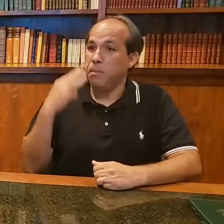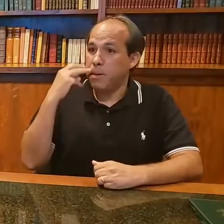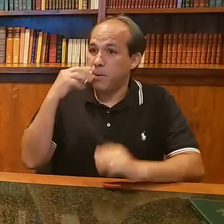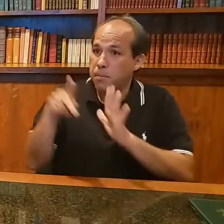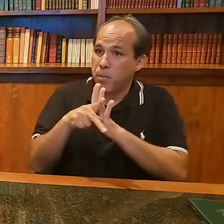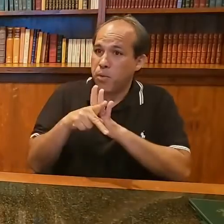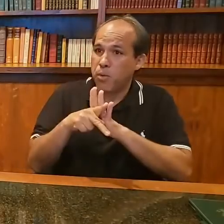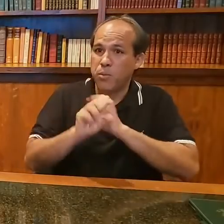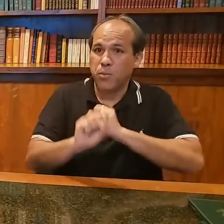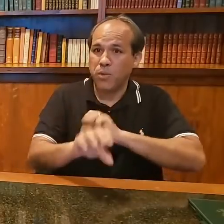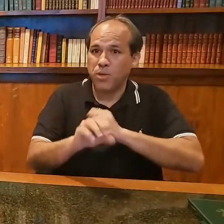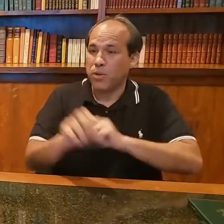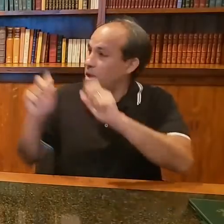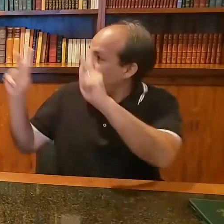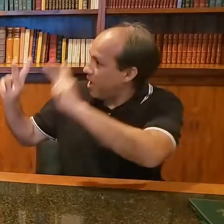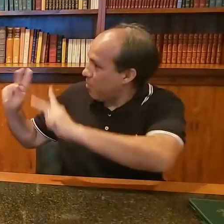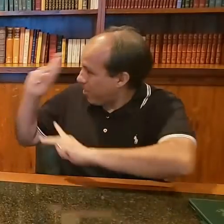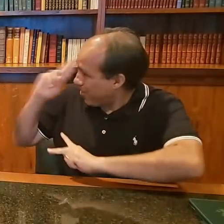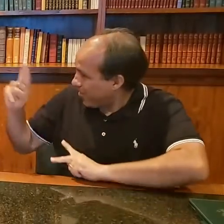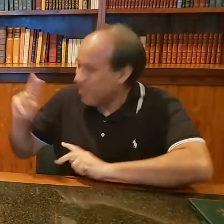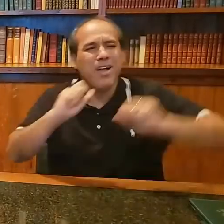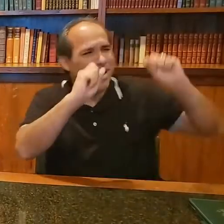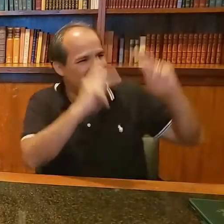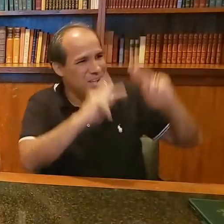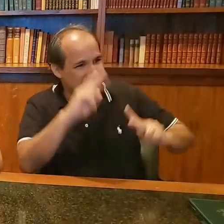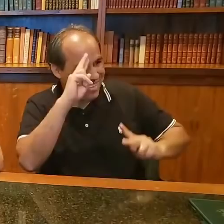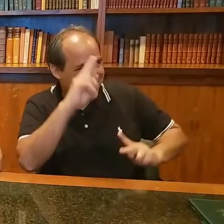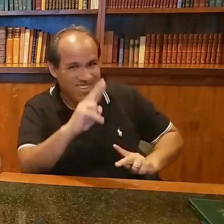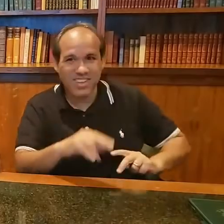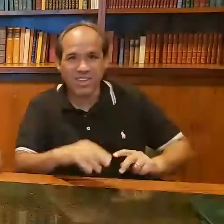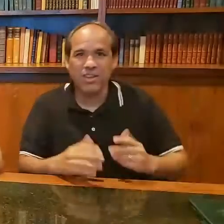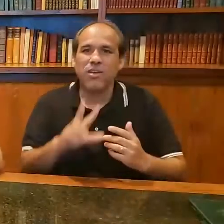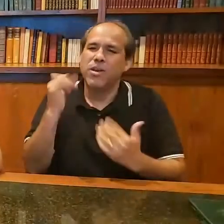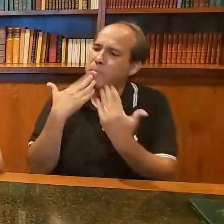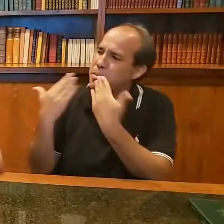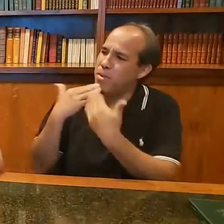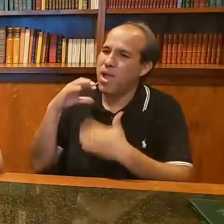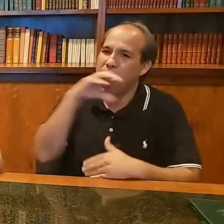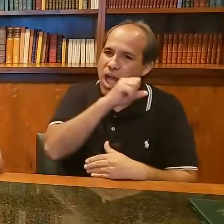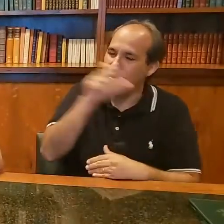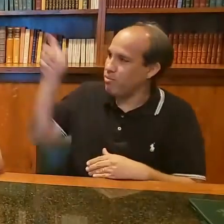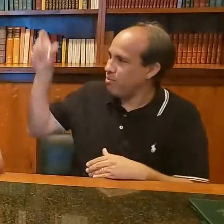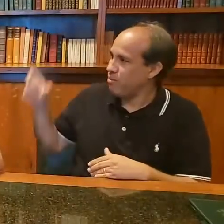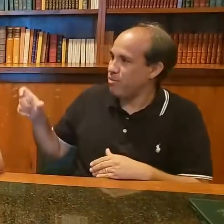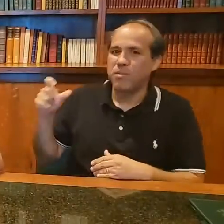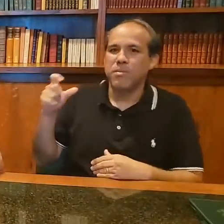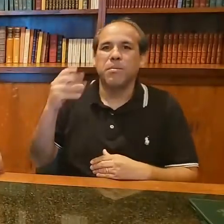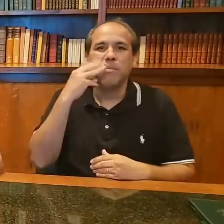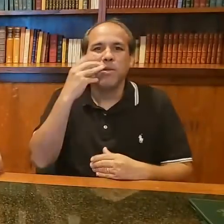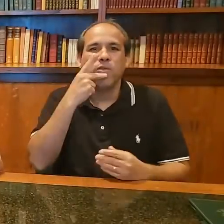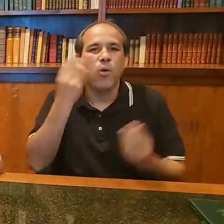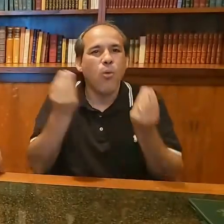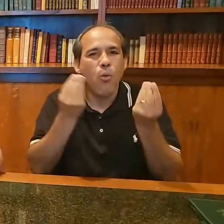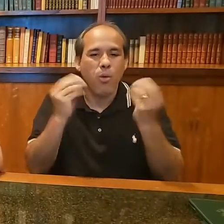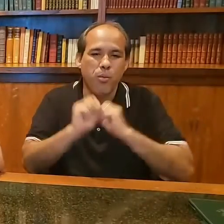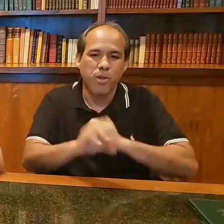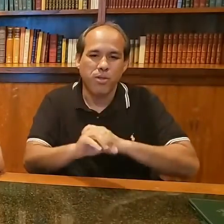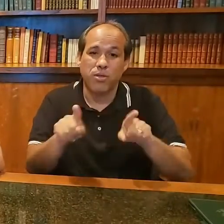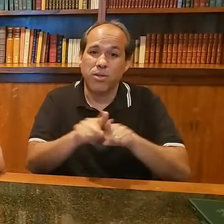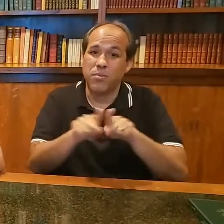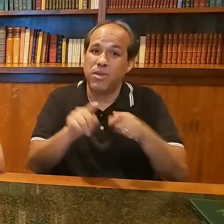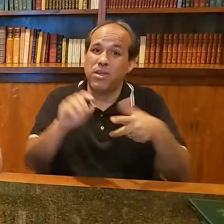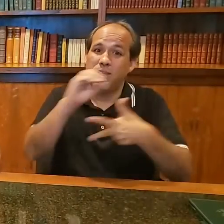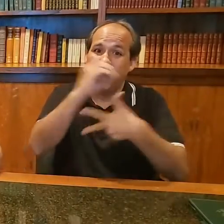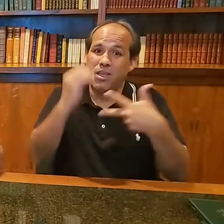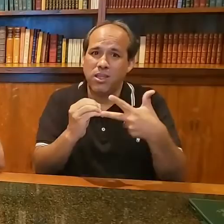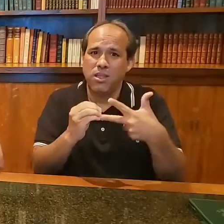Educação. A paz do senhor. Paz do senhor. Vamos bater um papo rápido com o Milton aqui, falar um pouco de educação, falar um pouco de Enem.